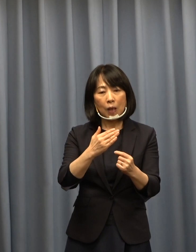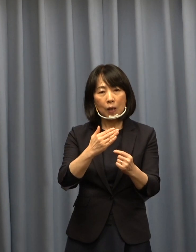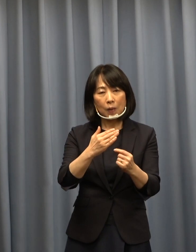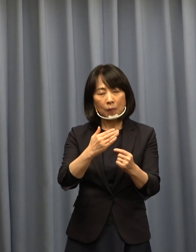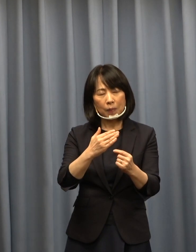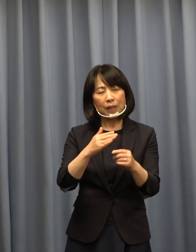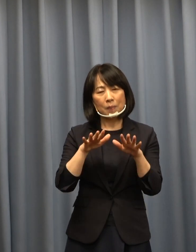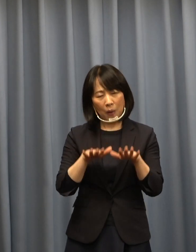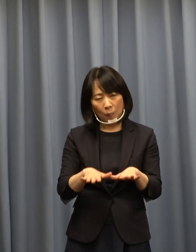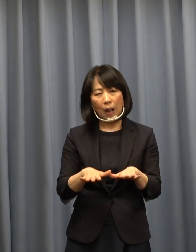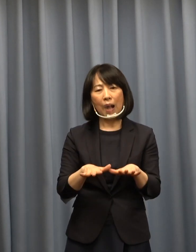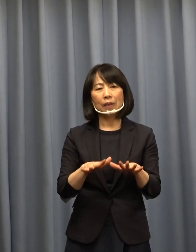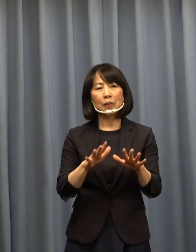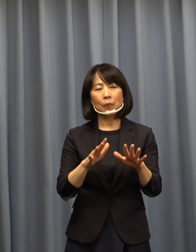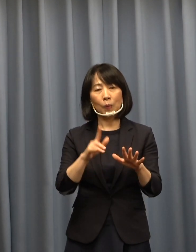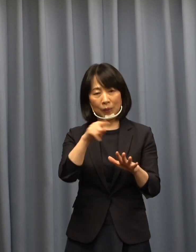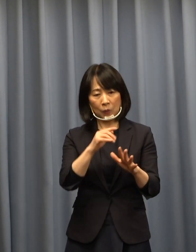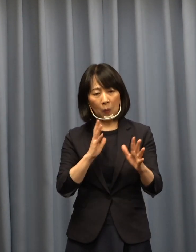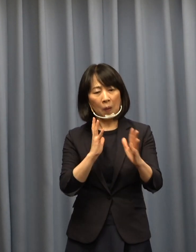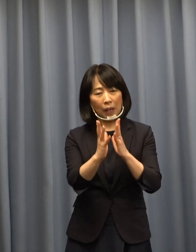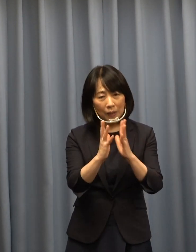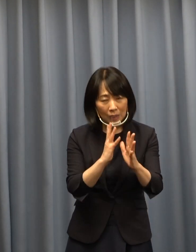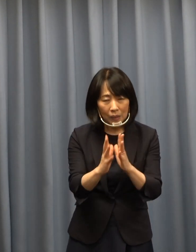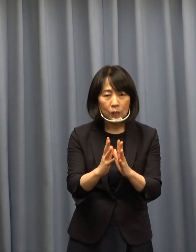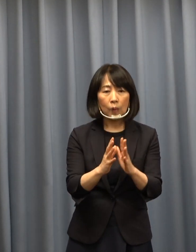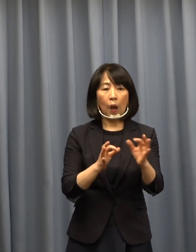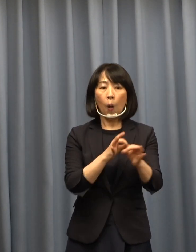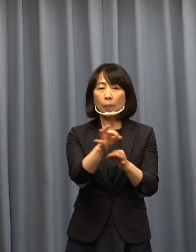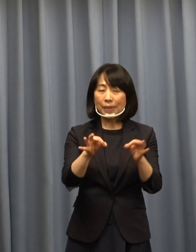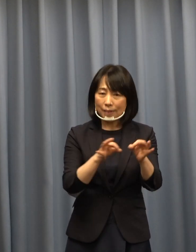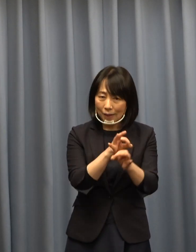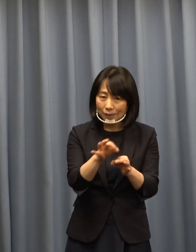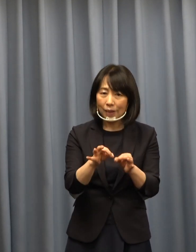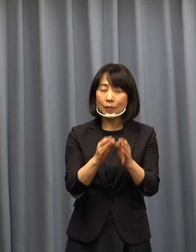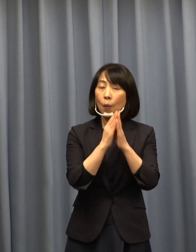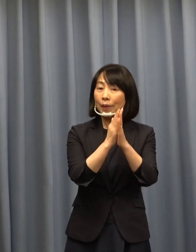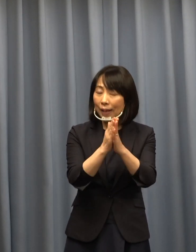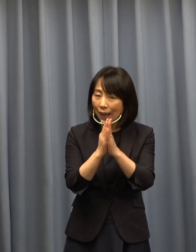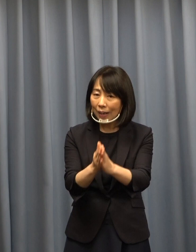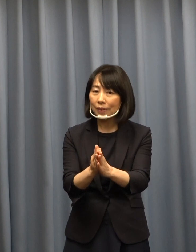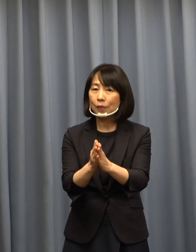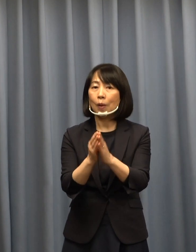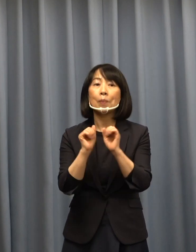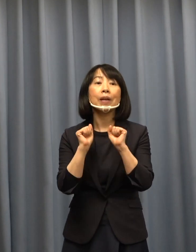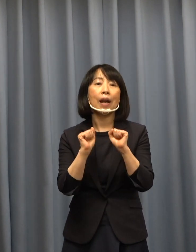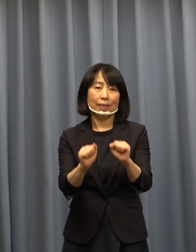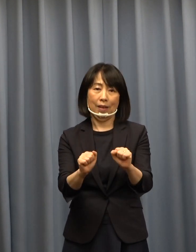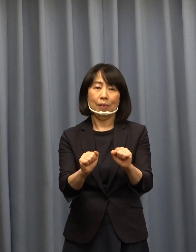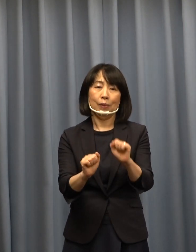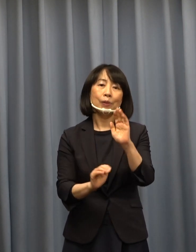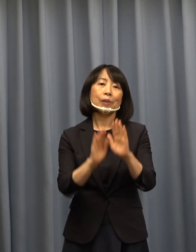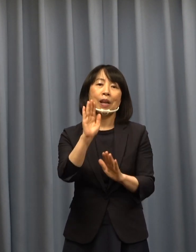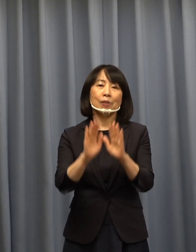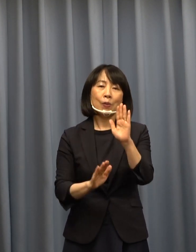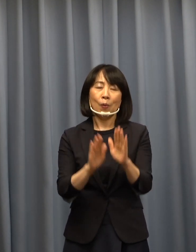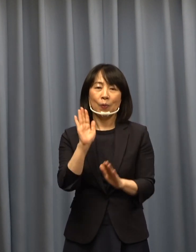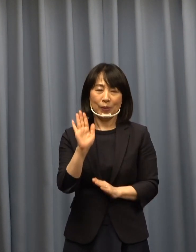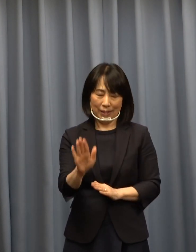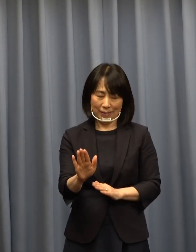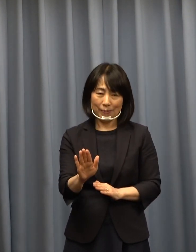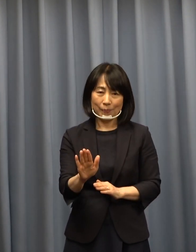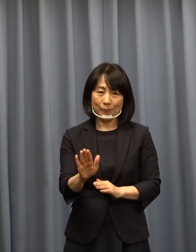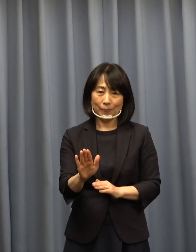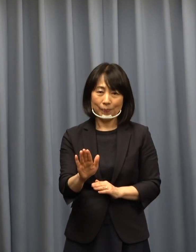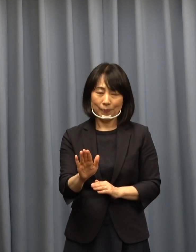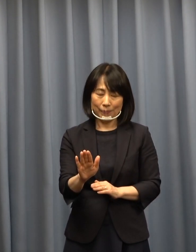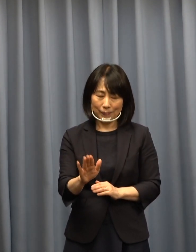の流れとかあるいは事業者に対するお願いとか、こういったことをやらざるを得ないのがこの新型コロナウイ